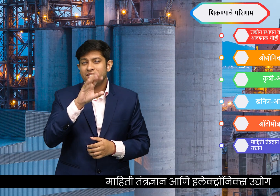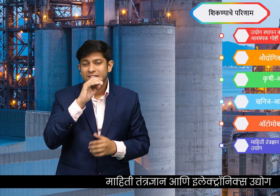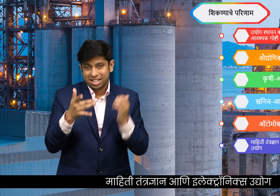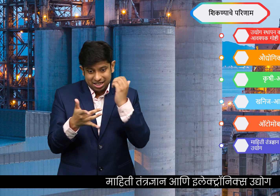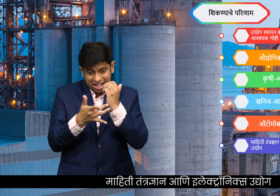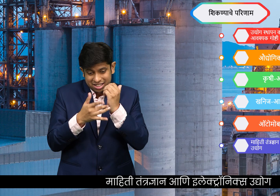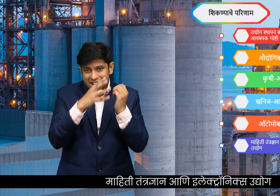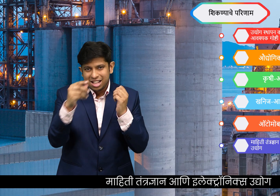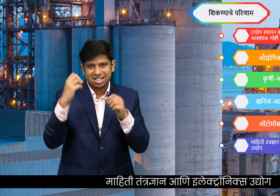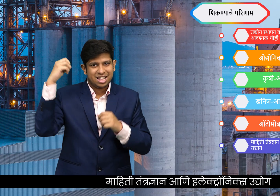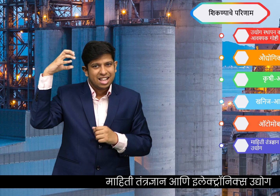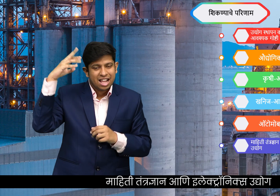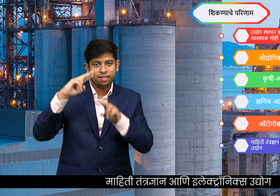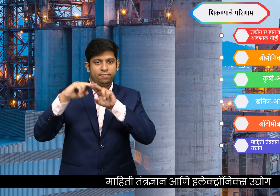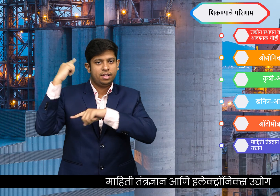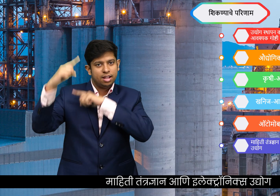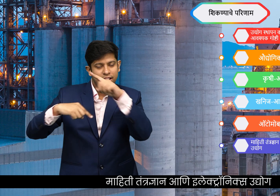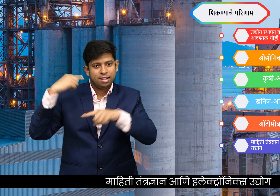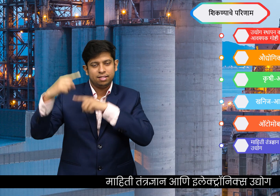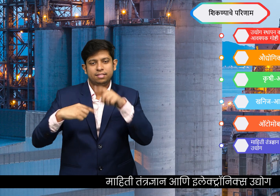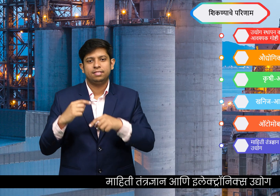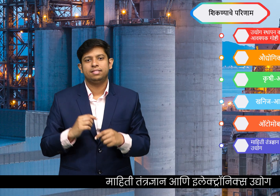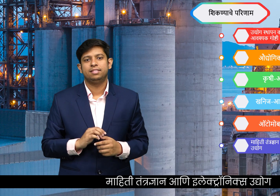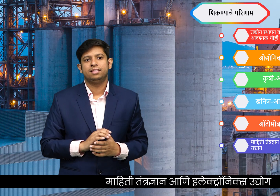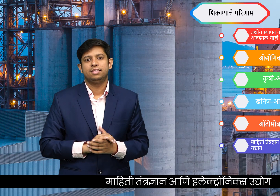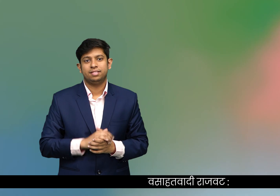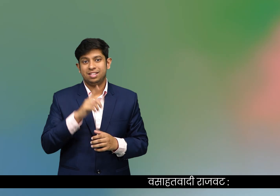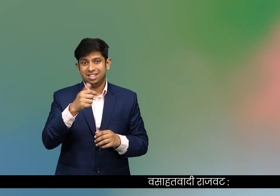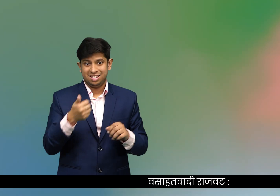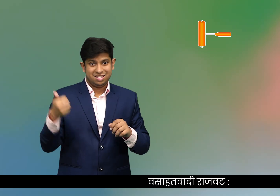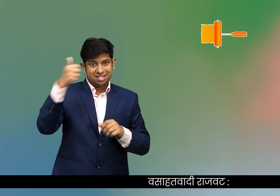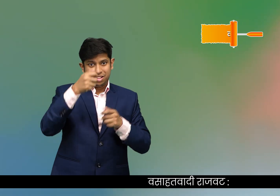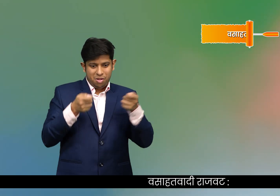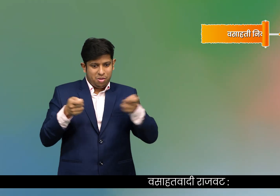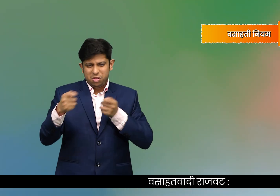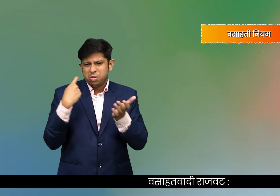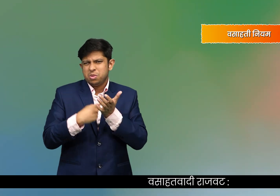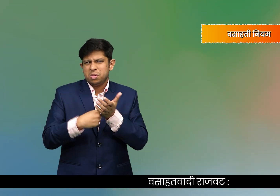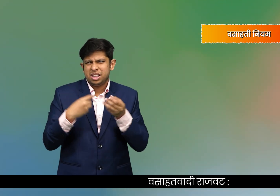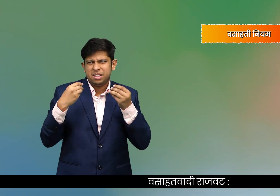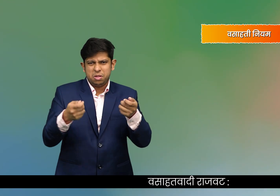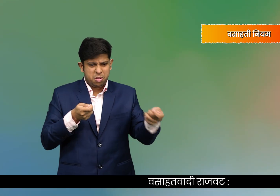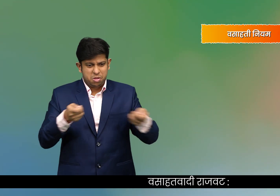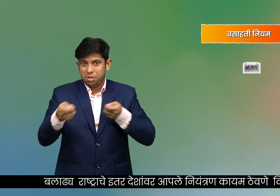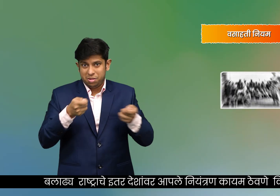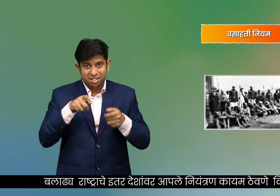माहिती तंत्रज्ञान आणि इलेक्ट्रॉनिक्स उद्योग, वसाहतवादी राजवट.